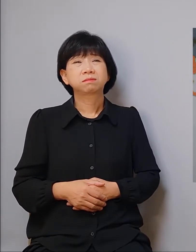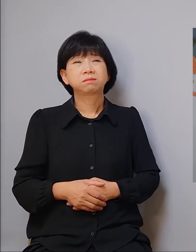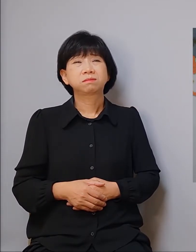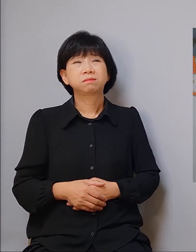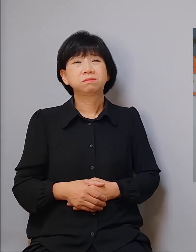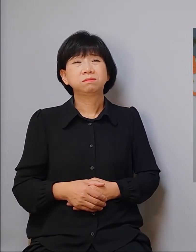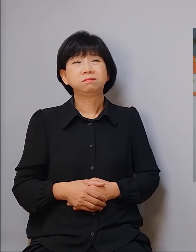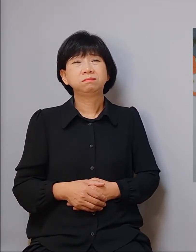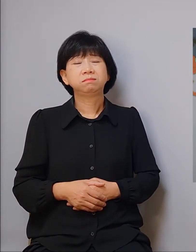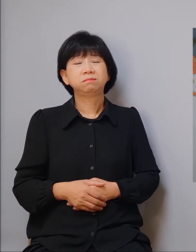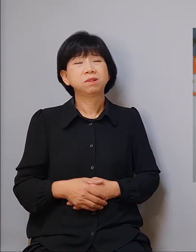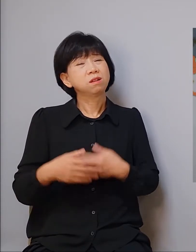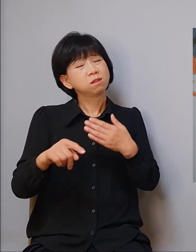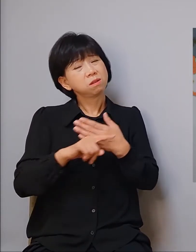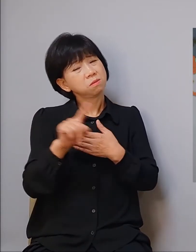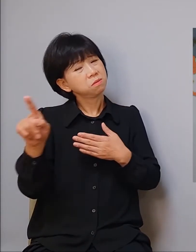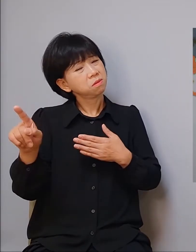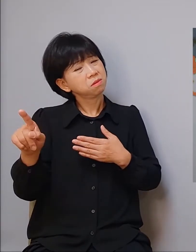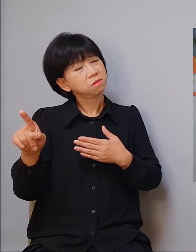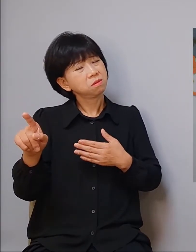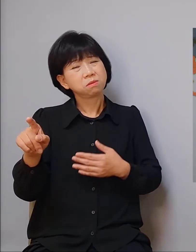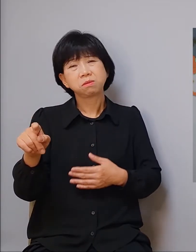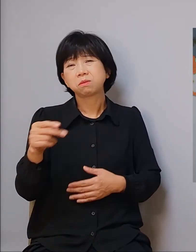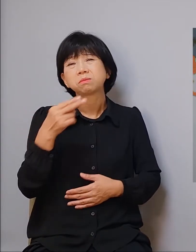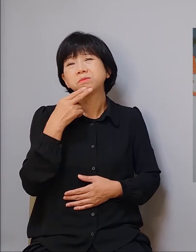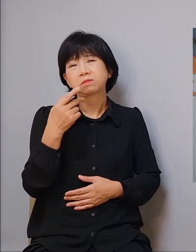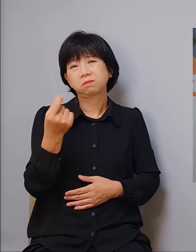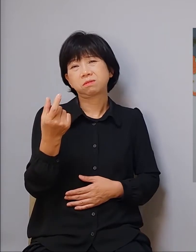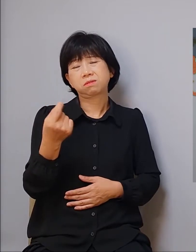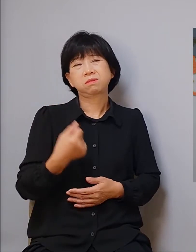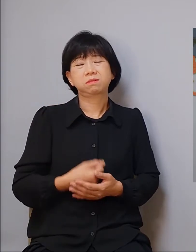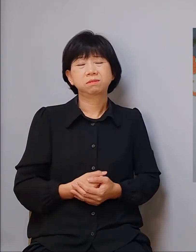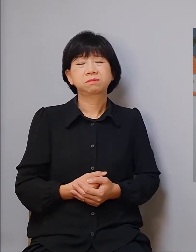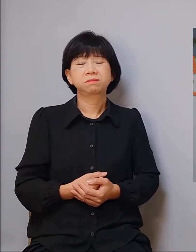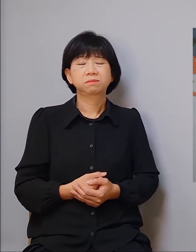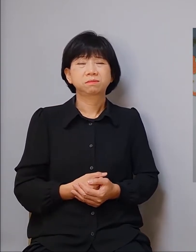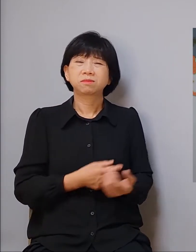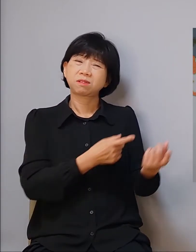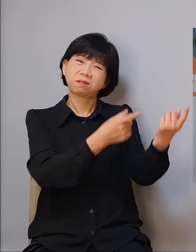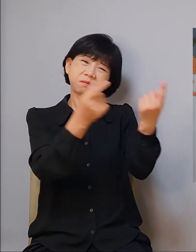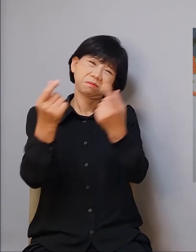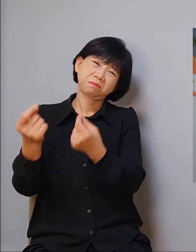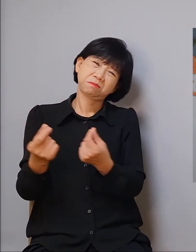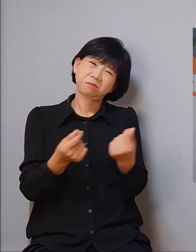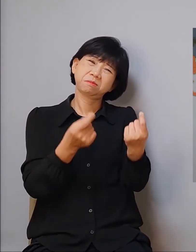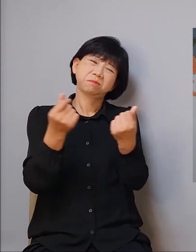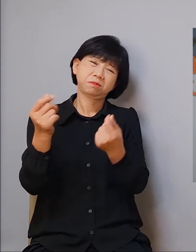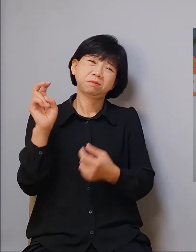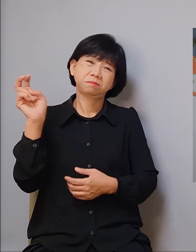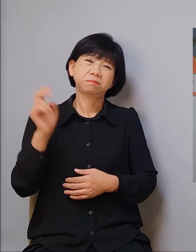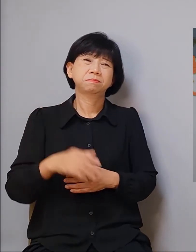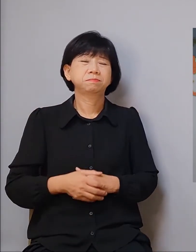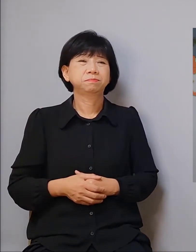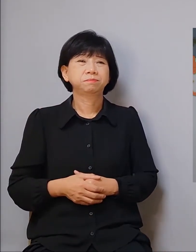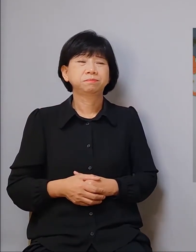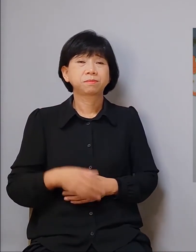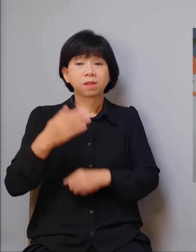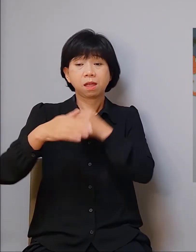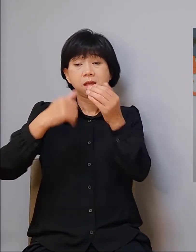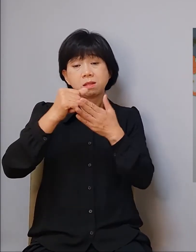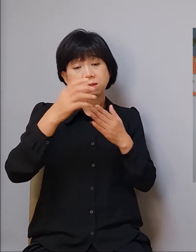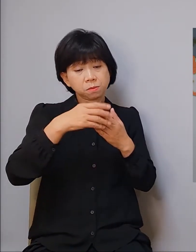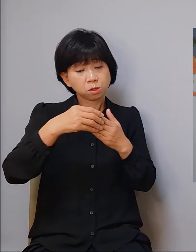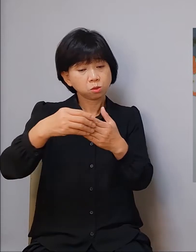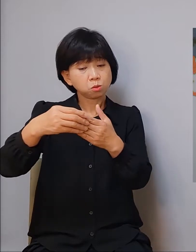글쎄요, 예외가 있을까요? 아마 다들 비슷하실 것 같습니다. 줄곧 하나님의 인도를